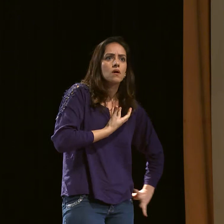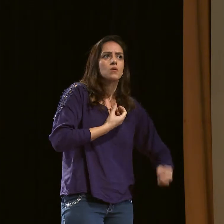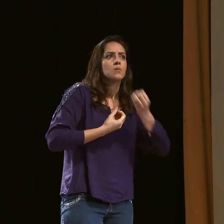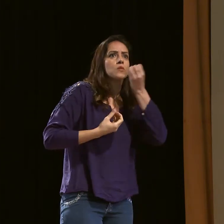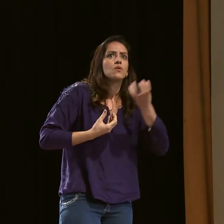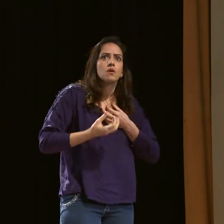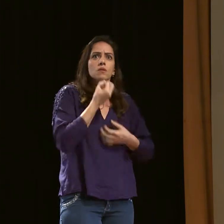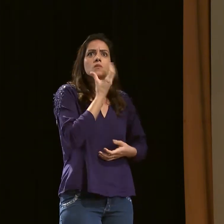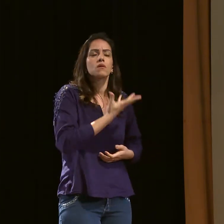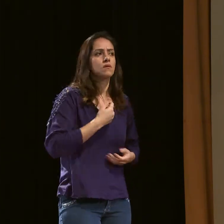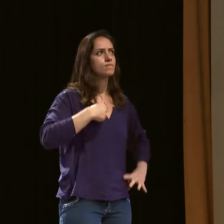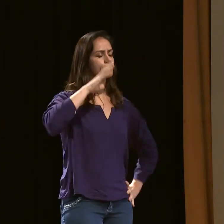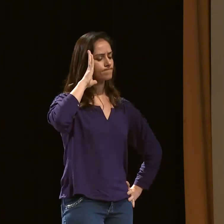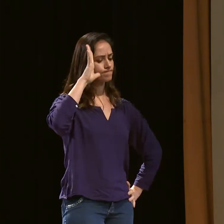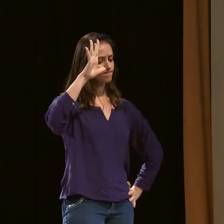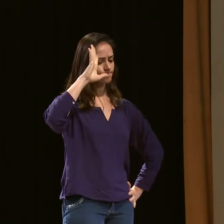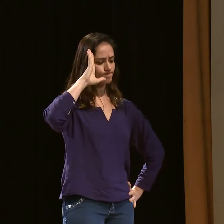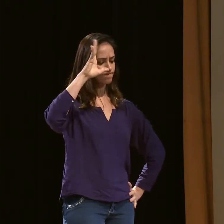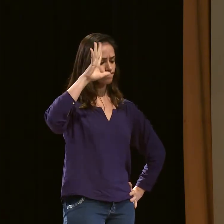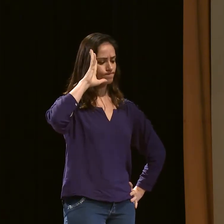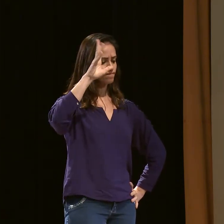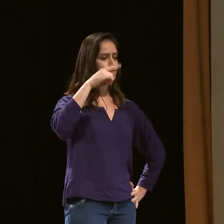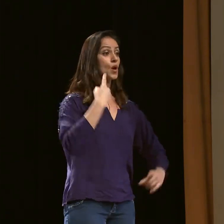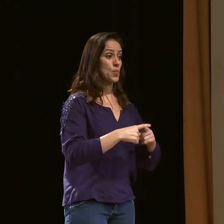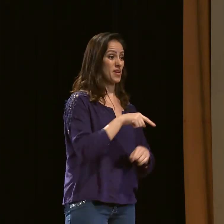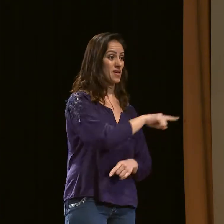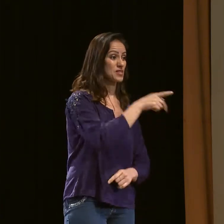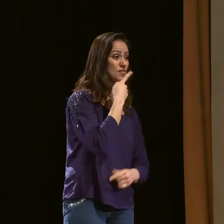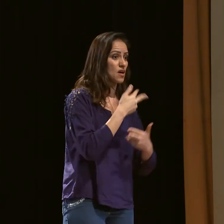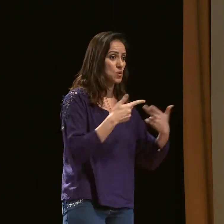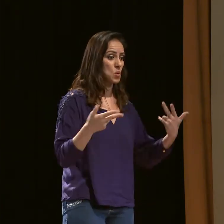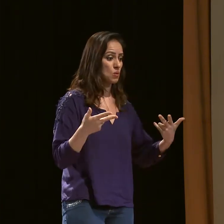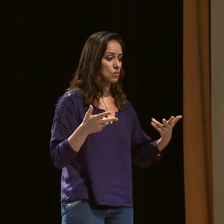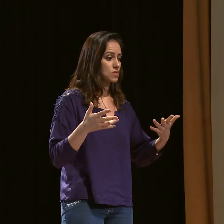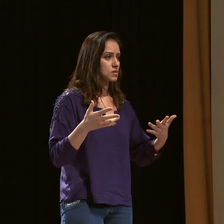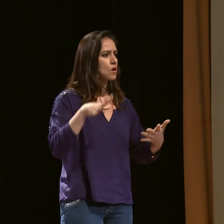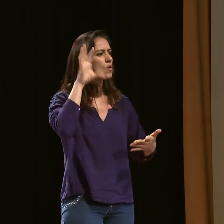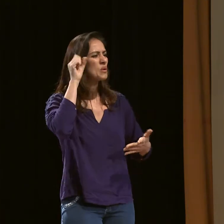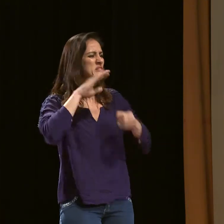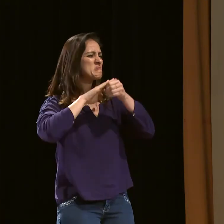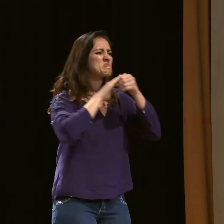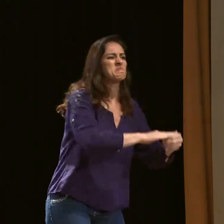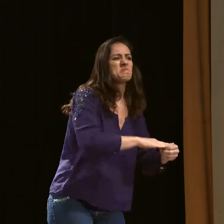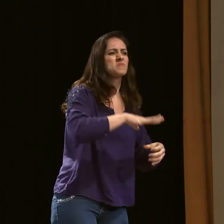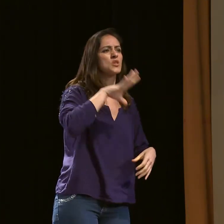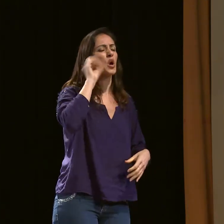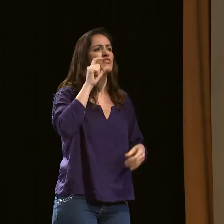E aí eles me contavam sobre coisas que passavam, né, enquanto surdos em seus espaços, que às vezes eles